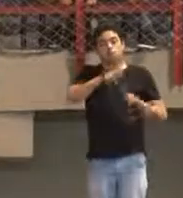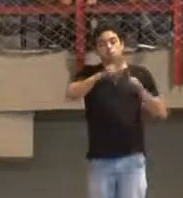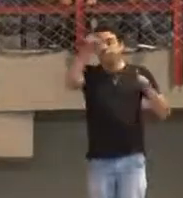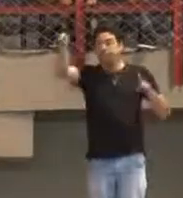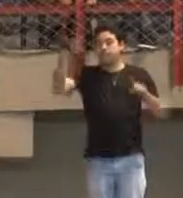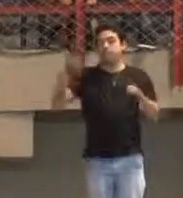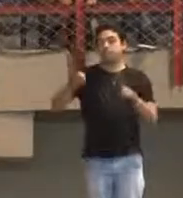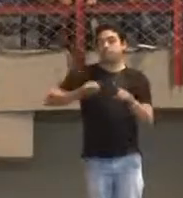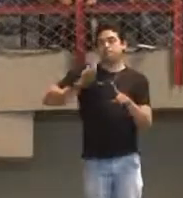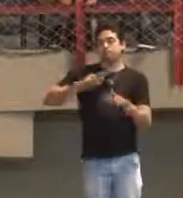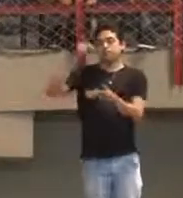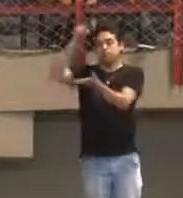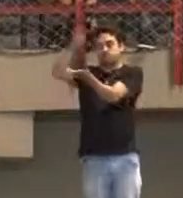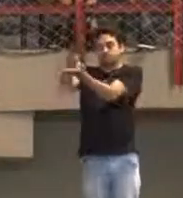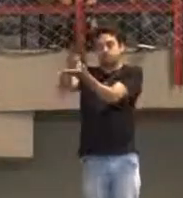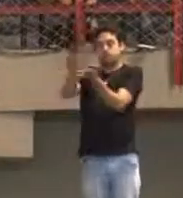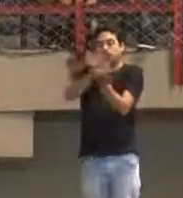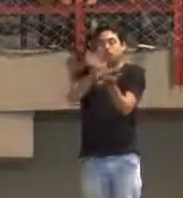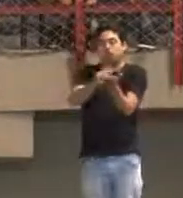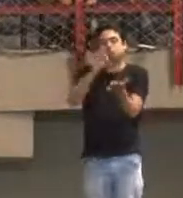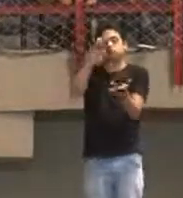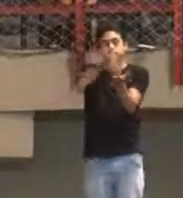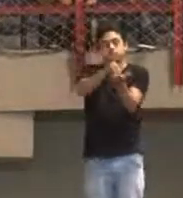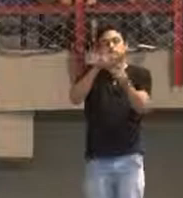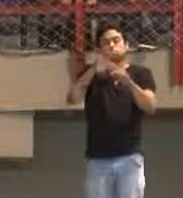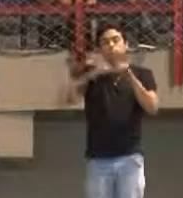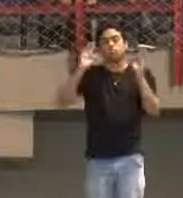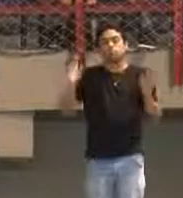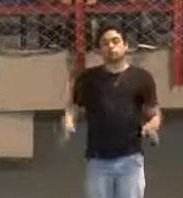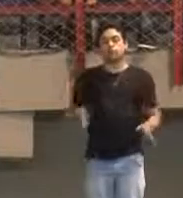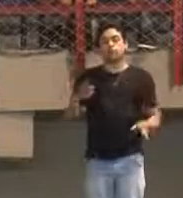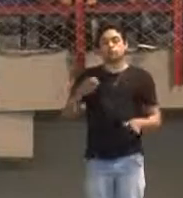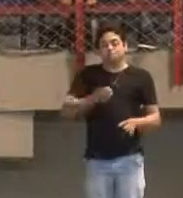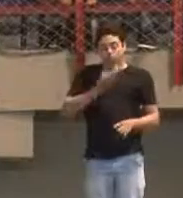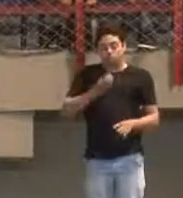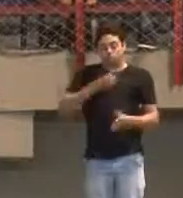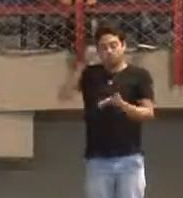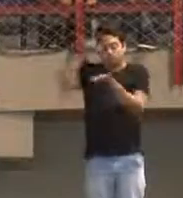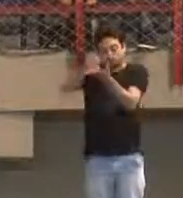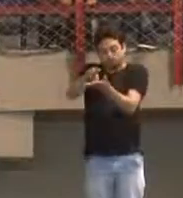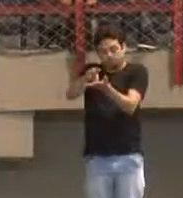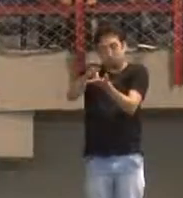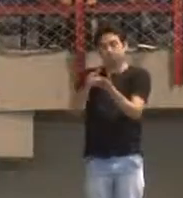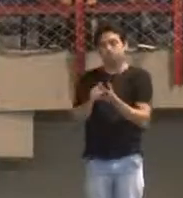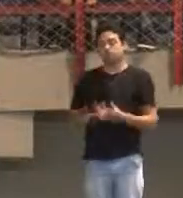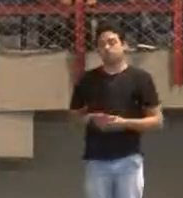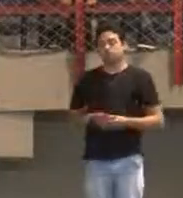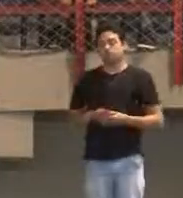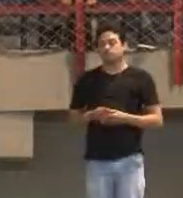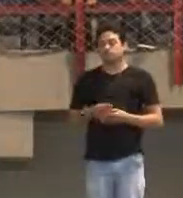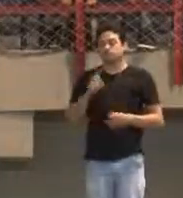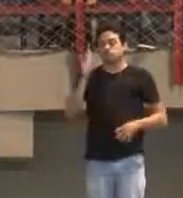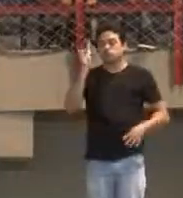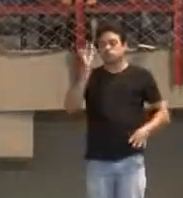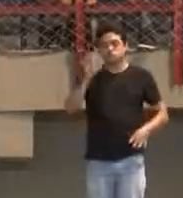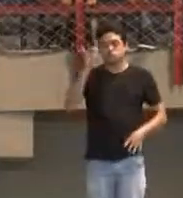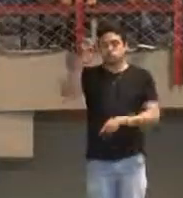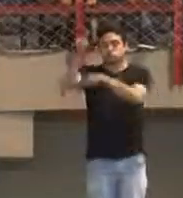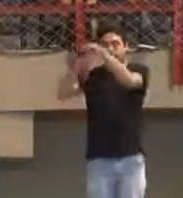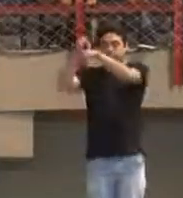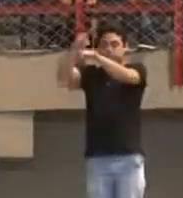realista. Anote aí a observação. Onde tem poesia realista, você vai e escreve. Apenas